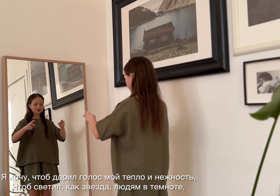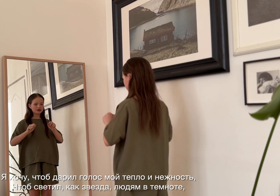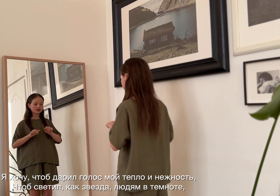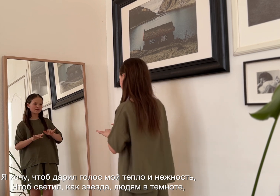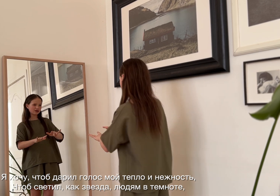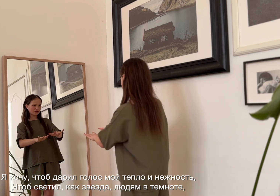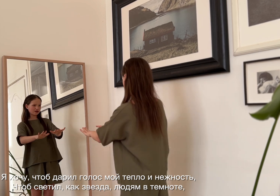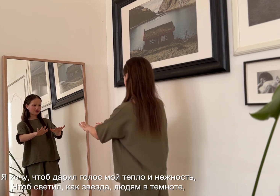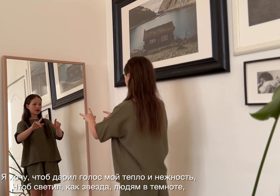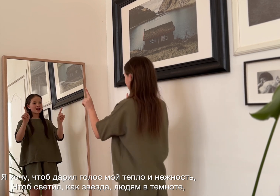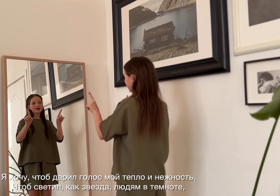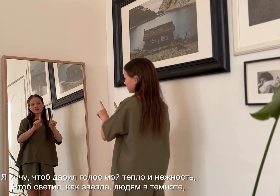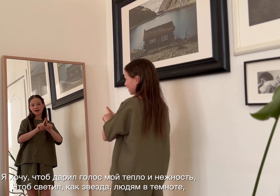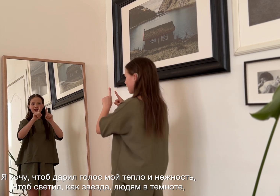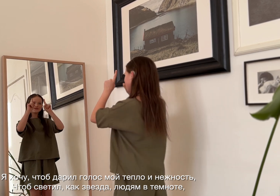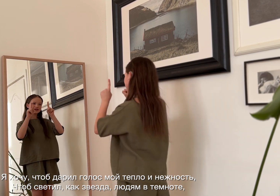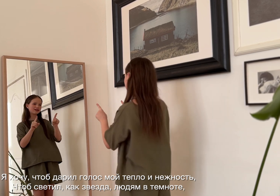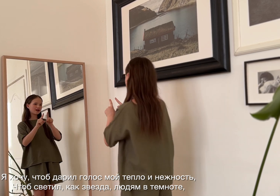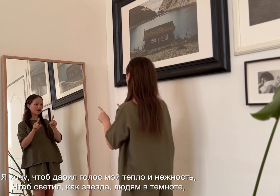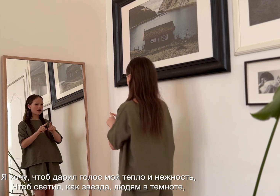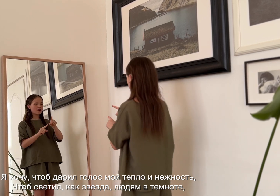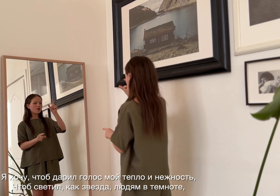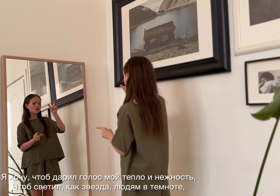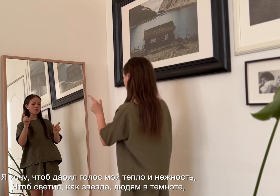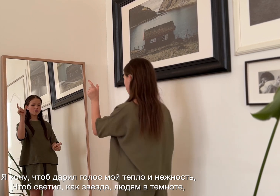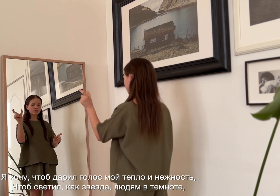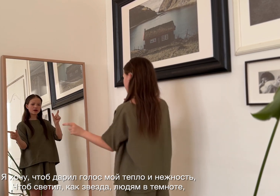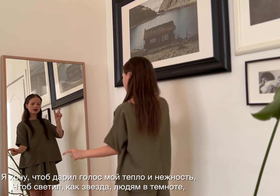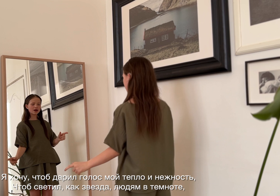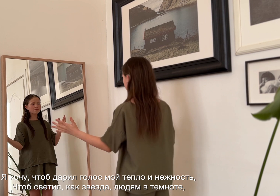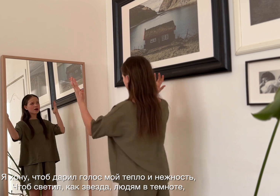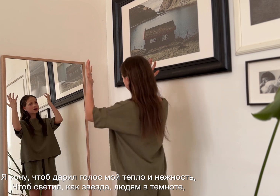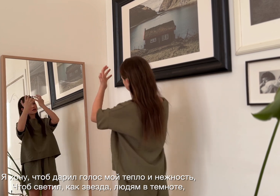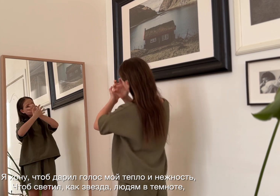чтоб светил, как звезда, людям в темноте,